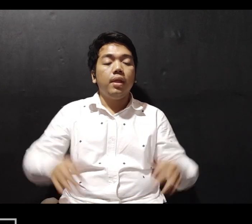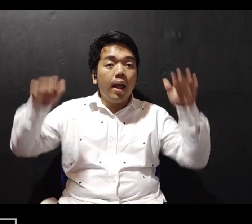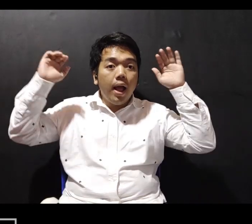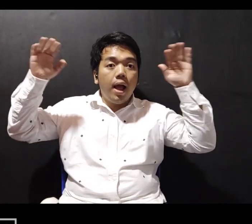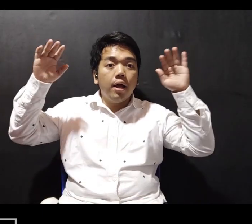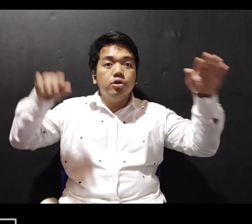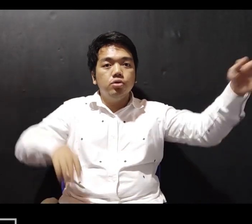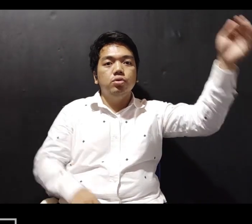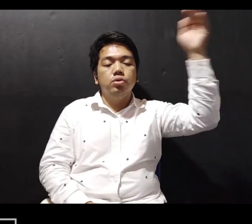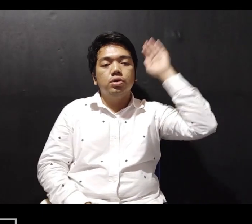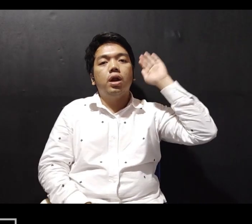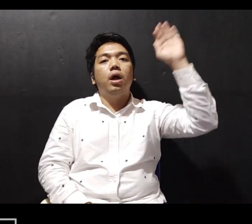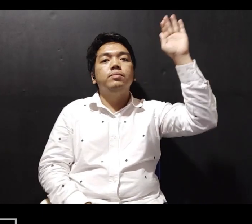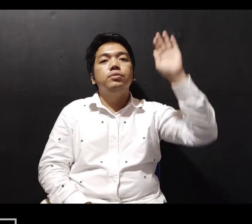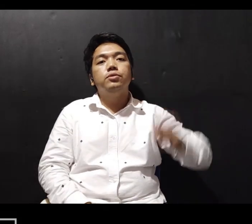Pertolongan,